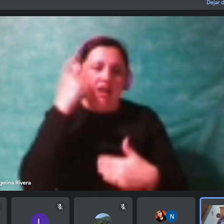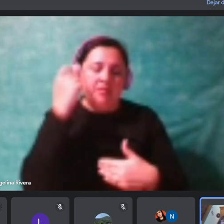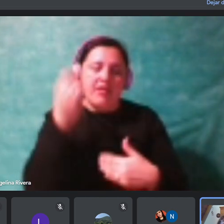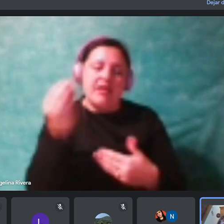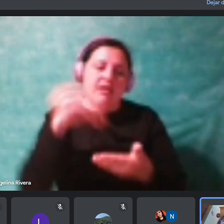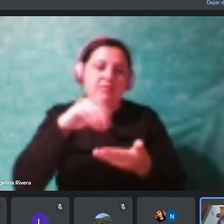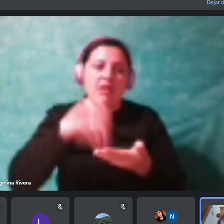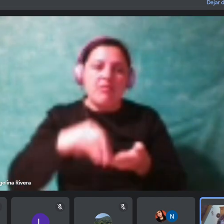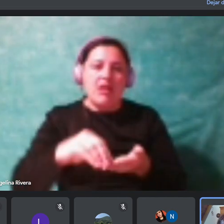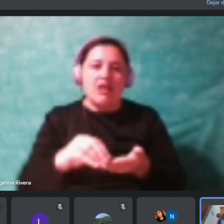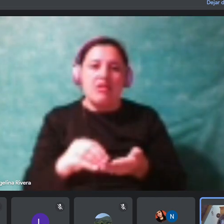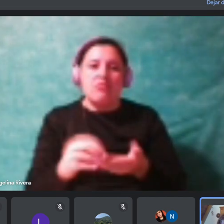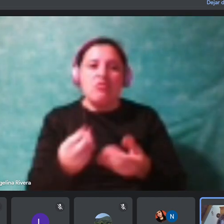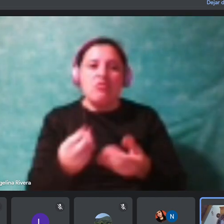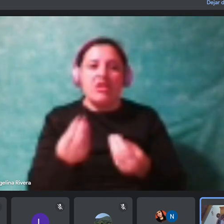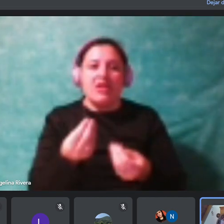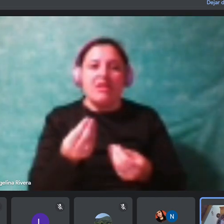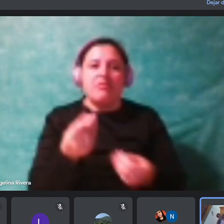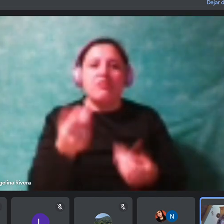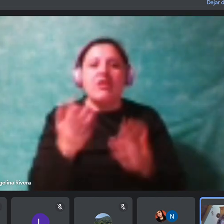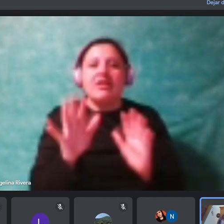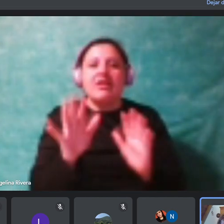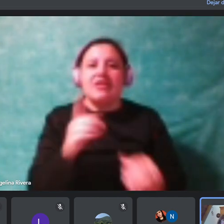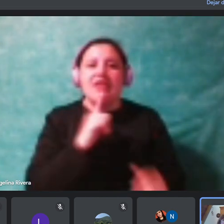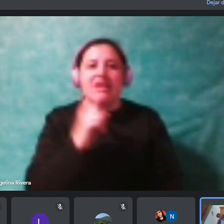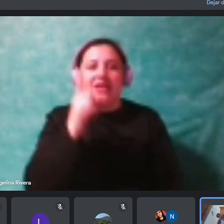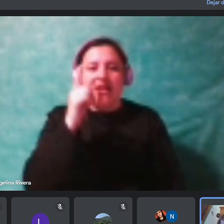dice literacidad, ¿sí?